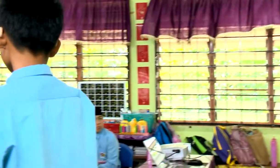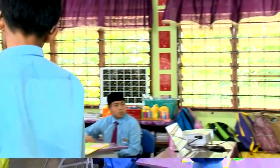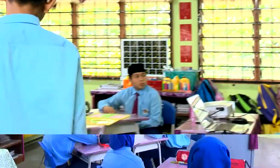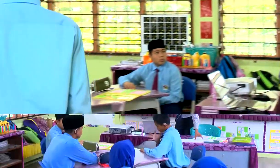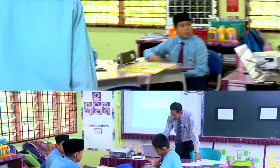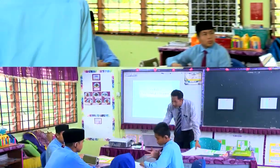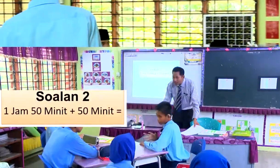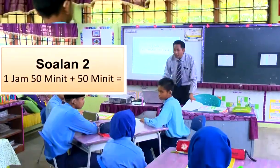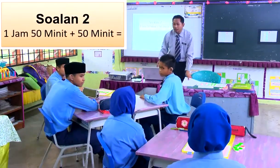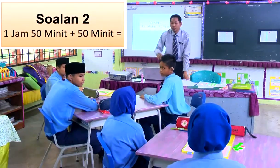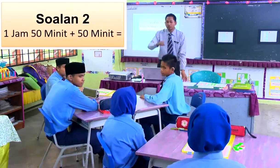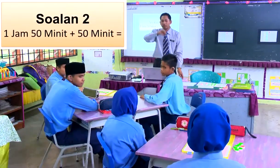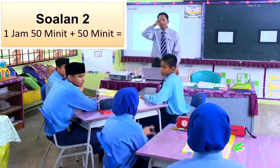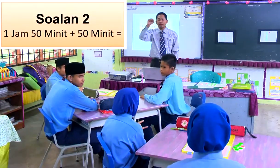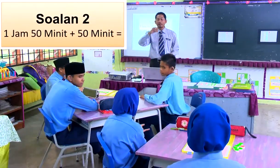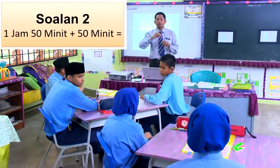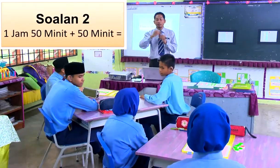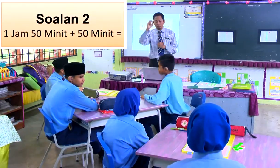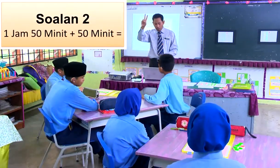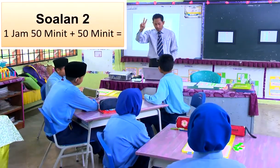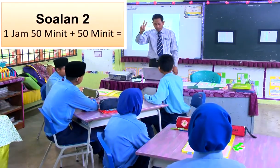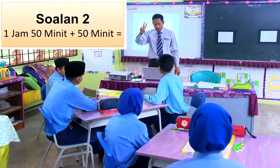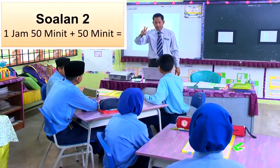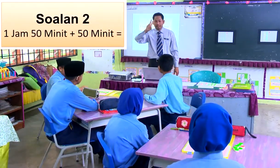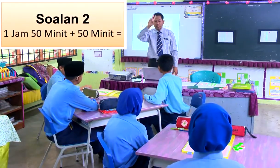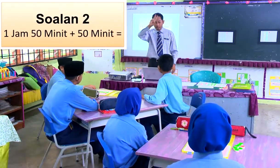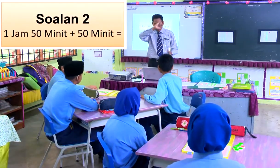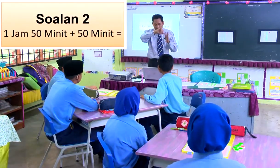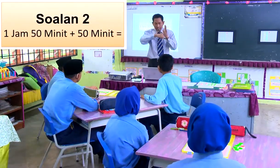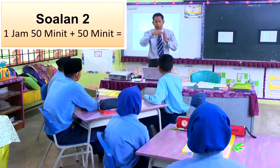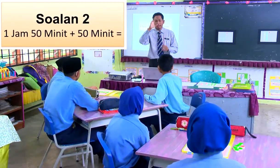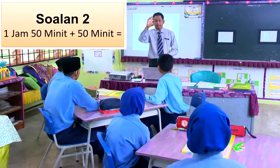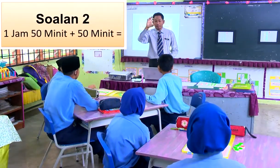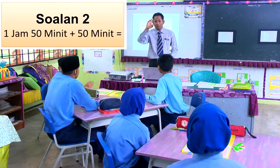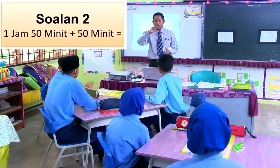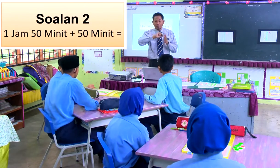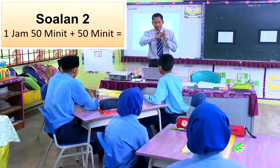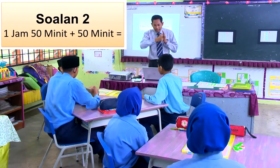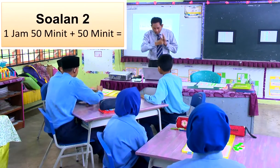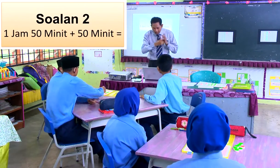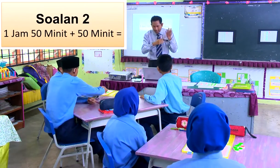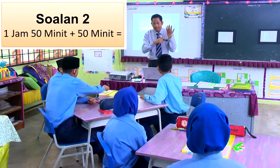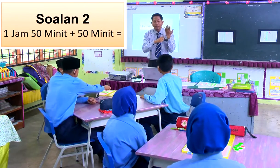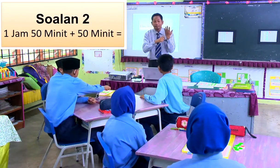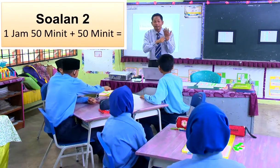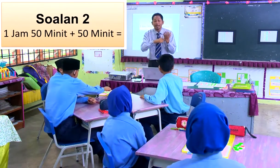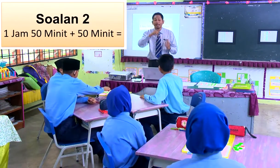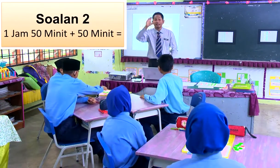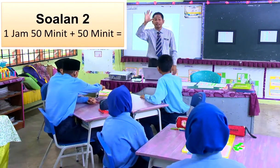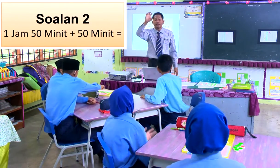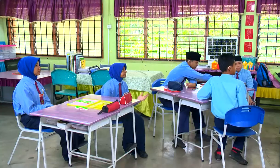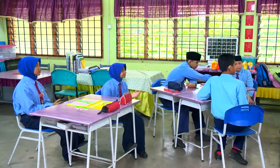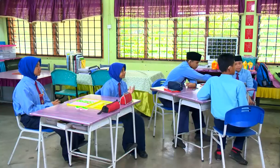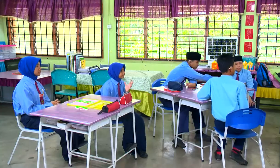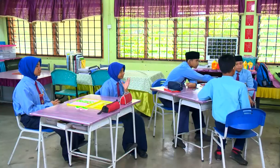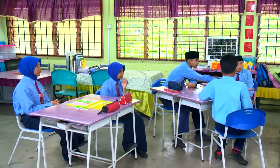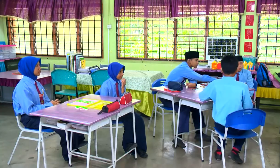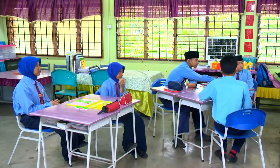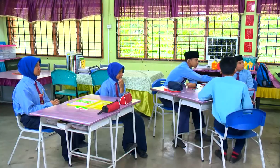Sekarang soalan nombor 2. 1 jam 50 minit tambah 50